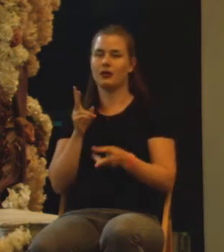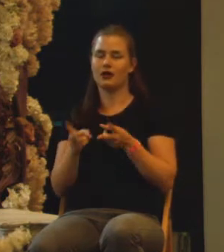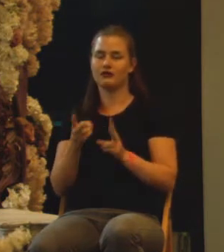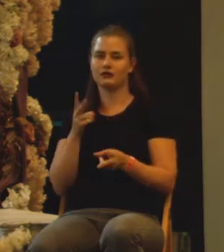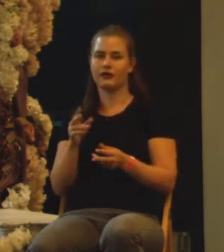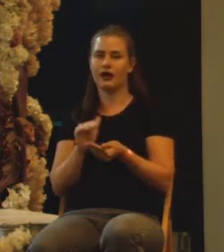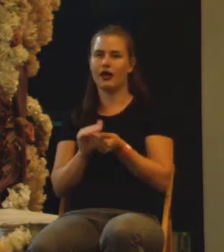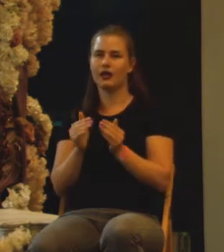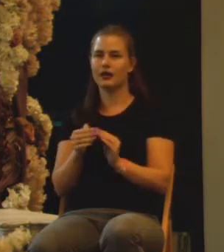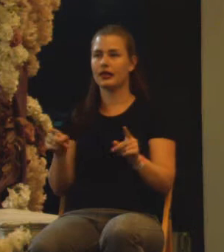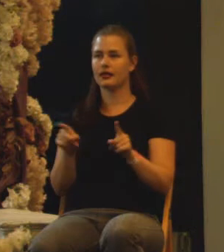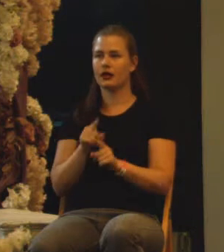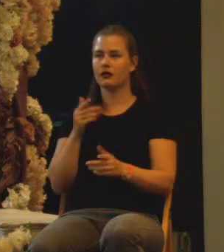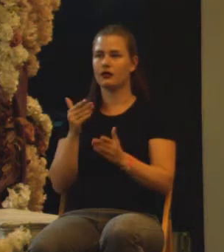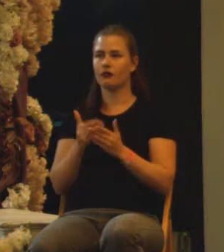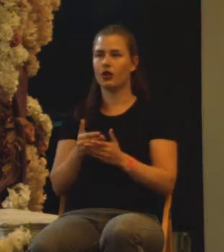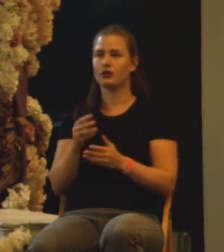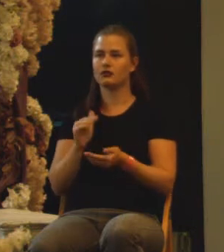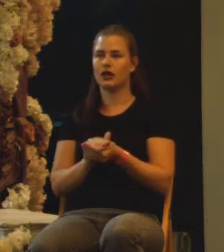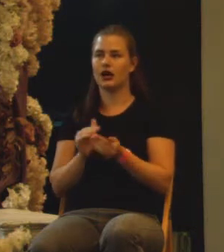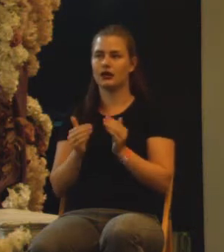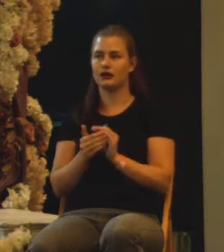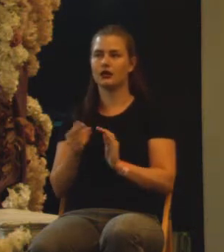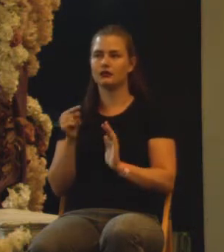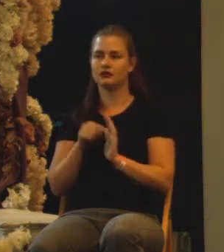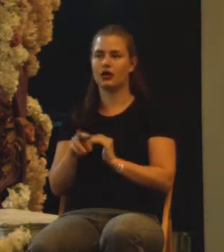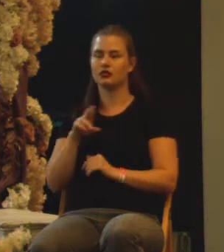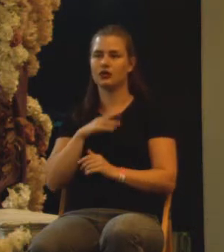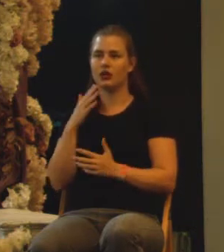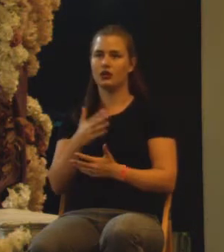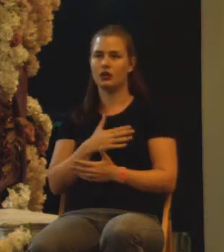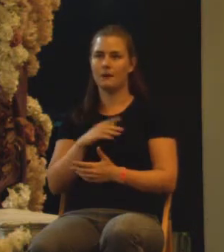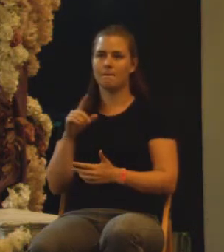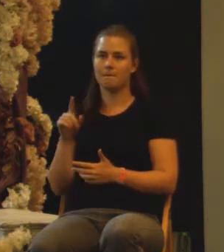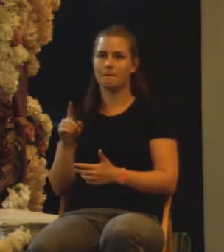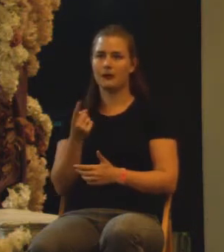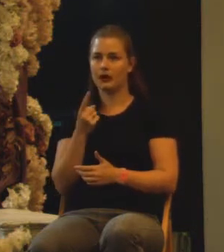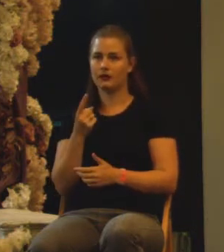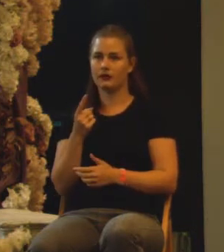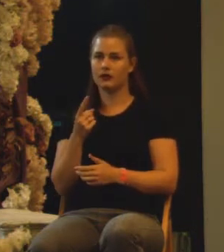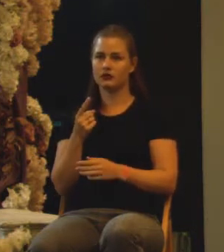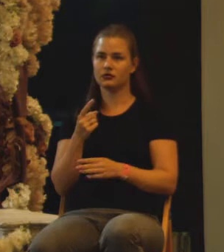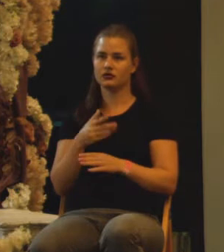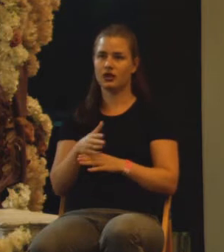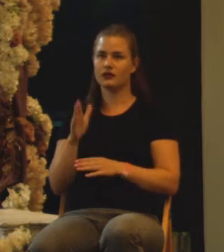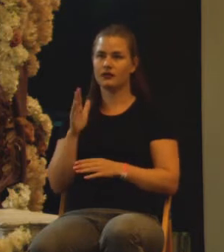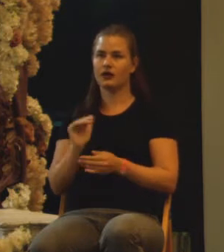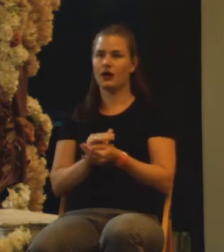котлеты. Так вот, котлеты. Значит, я люблю первое. Первый пункт в